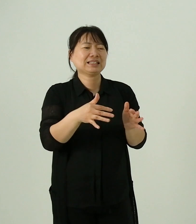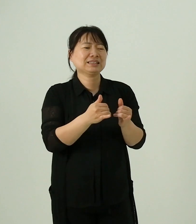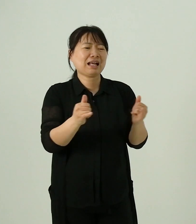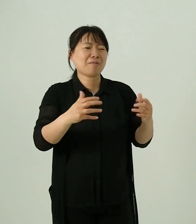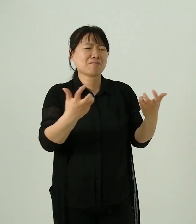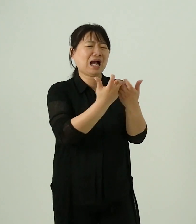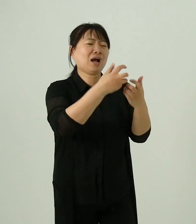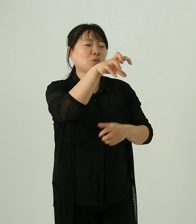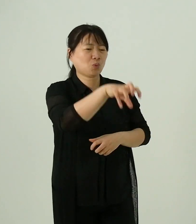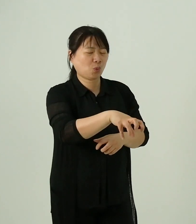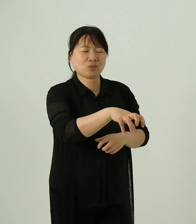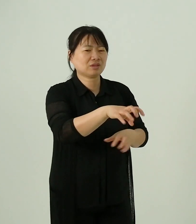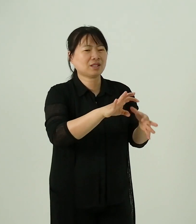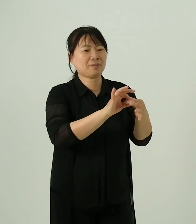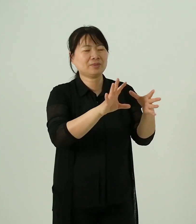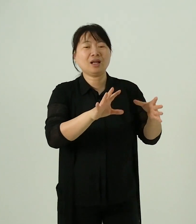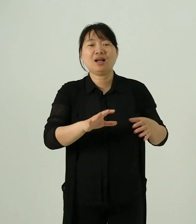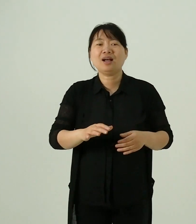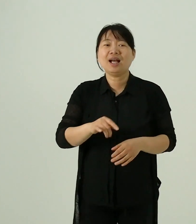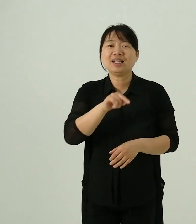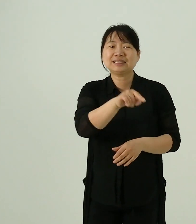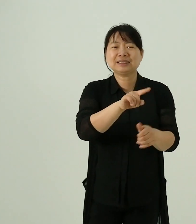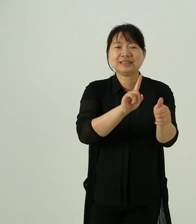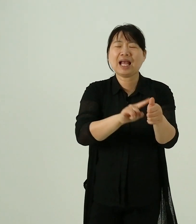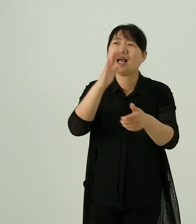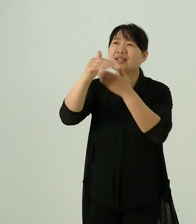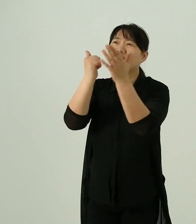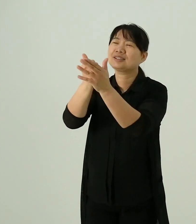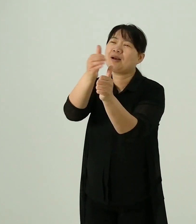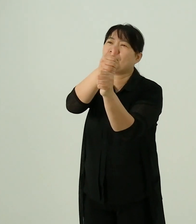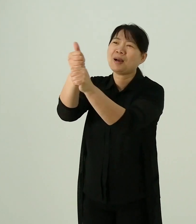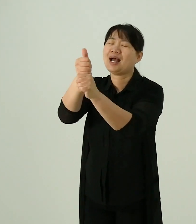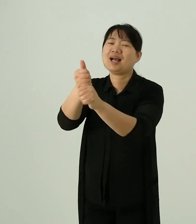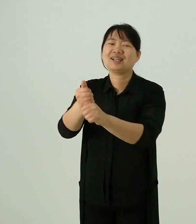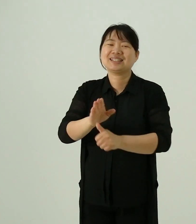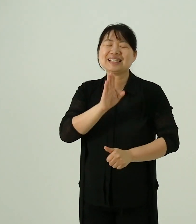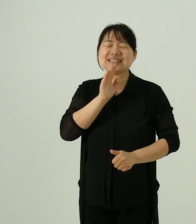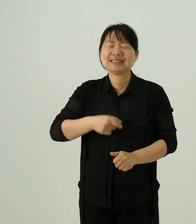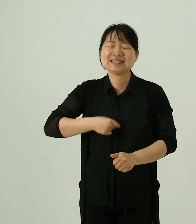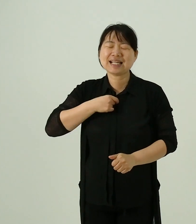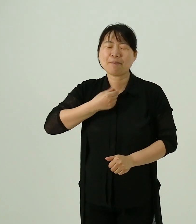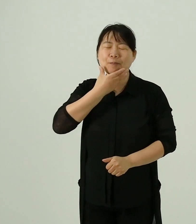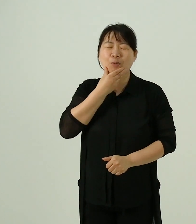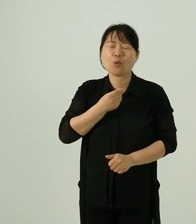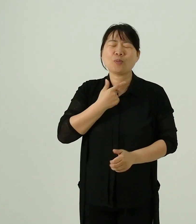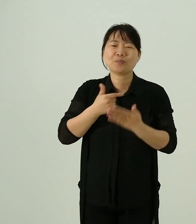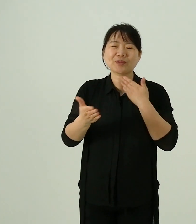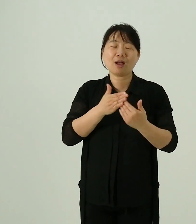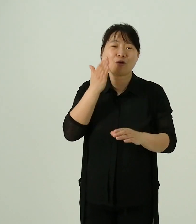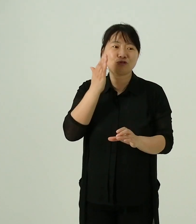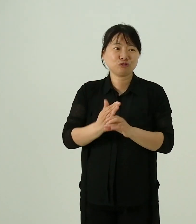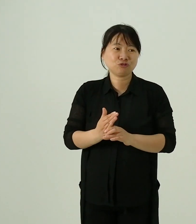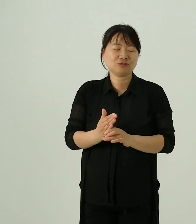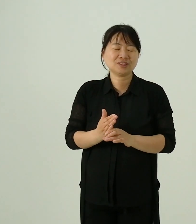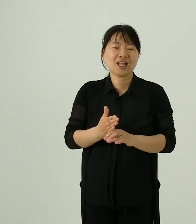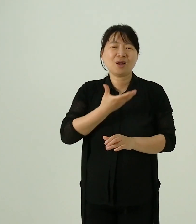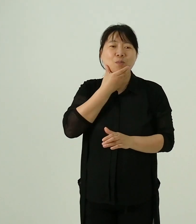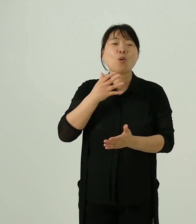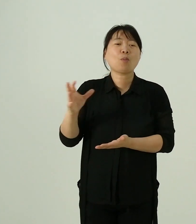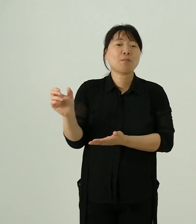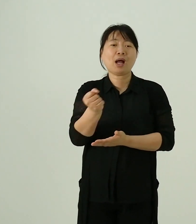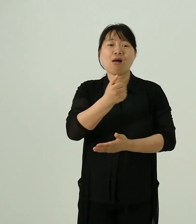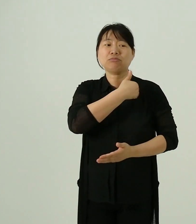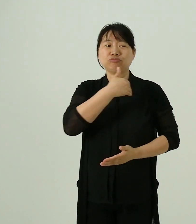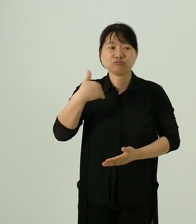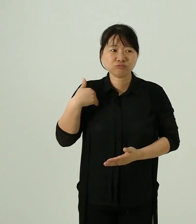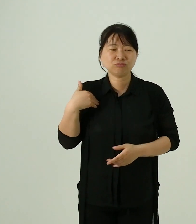그 자가 하나님께 붙들려서 신실한 복을 누리는 사람이면 복을 받는 거예요.